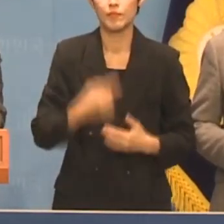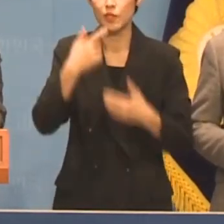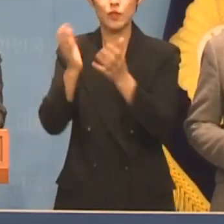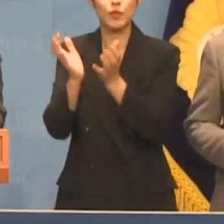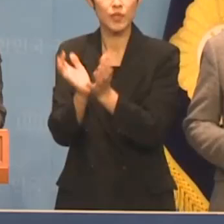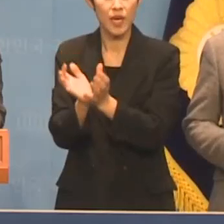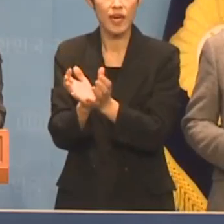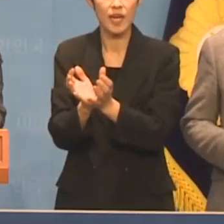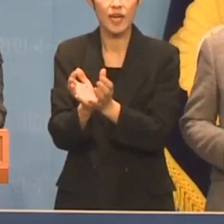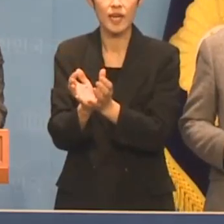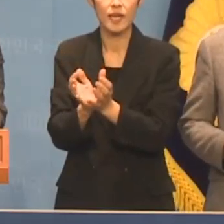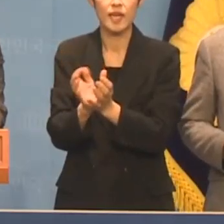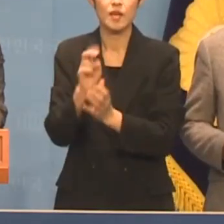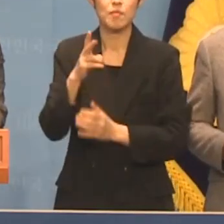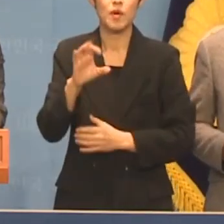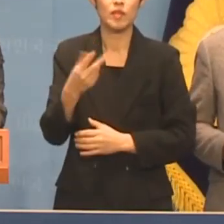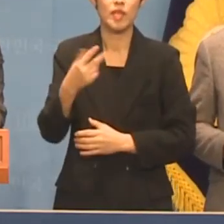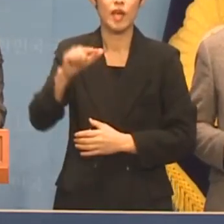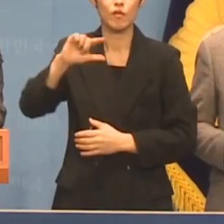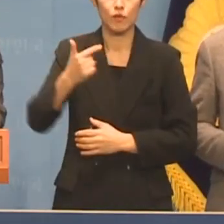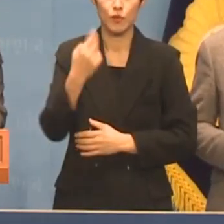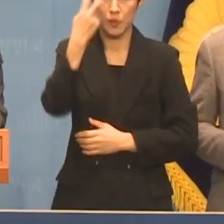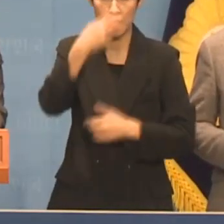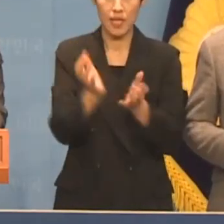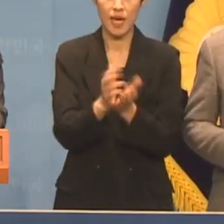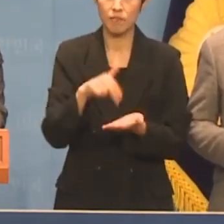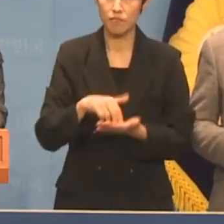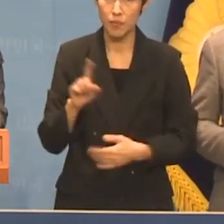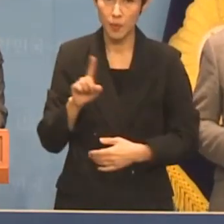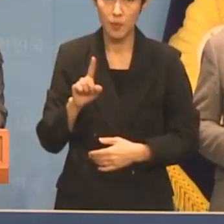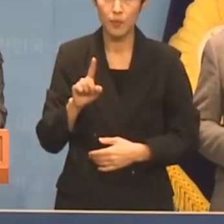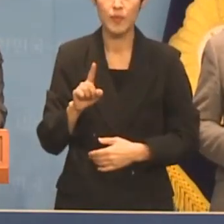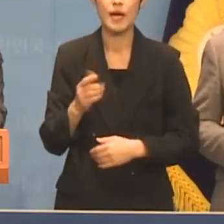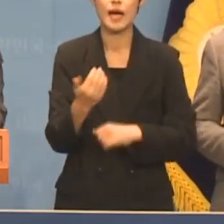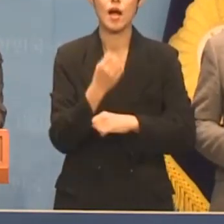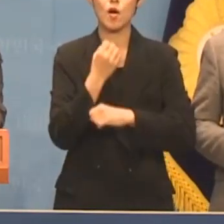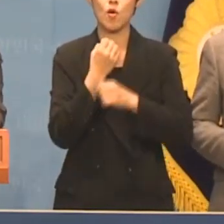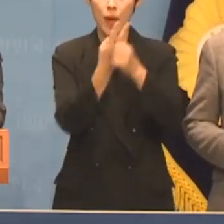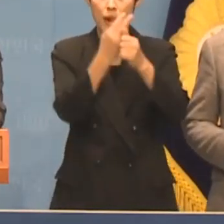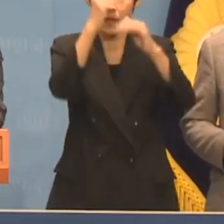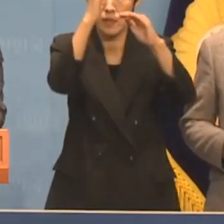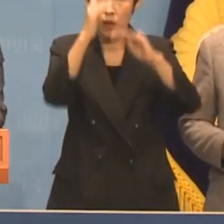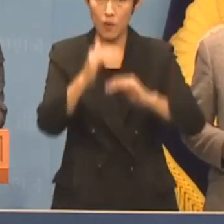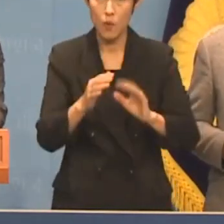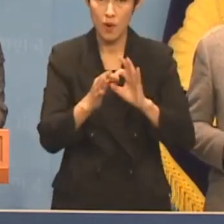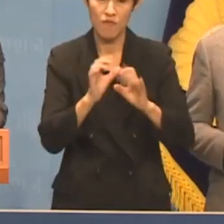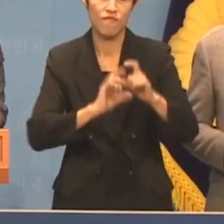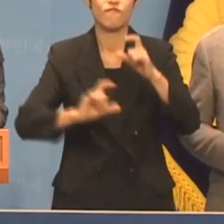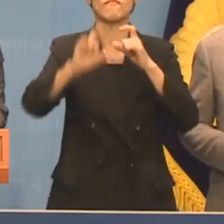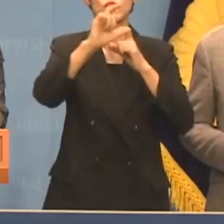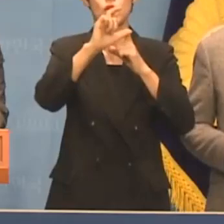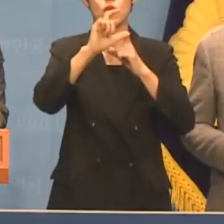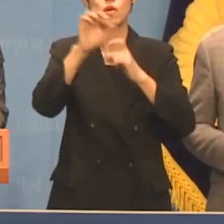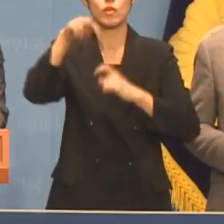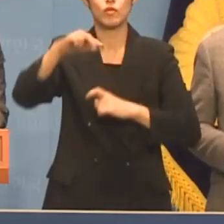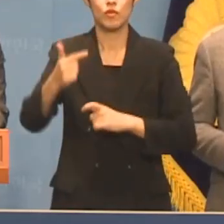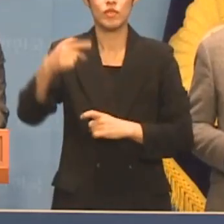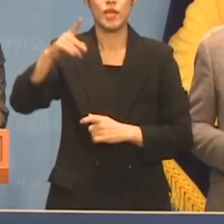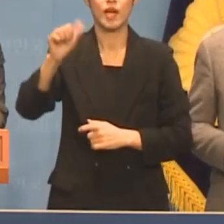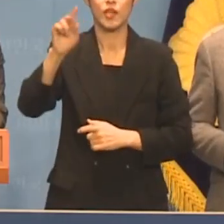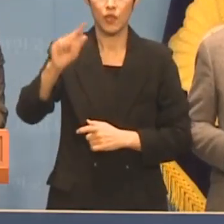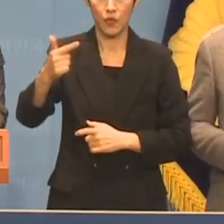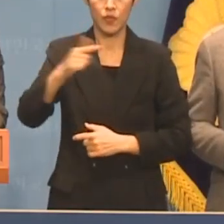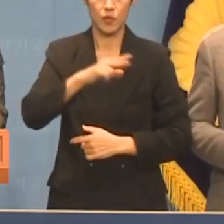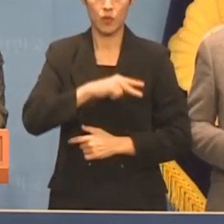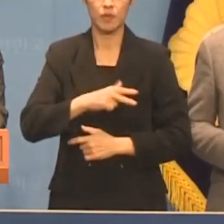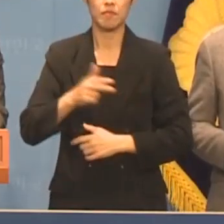더불어민주당 명태균 게이트 진상조사단은 앞서 고발한 건들에 대해 추가하여 윤상현 의원의